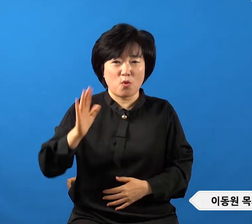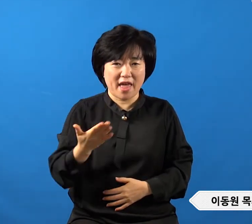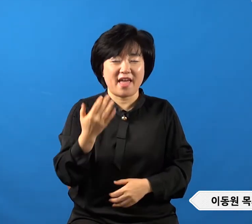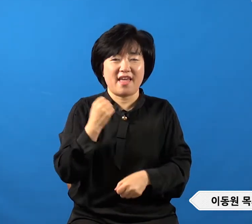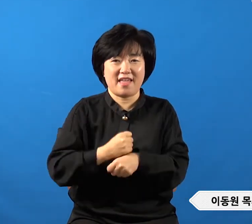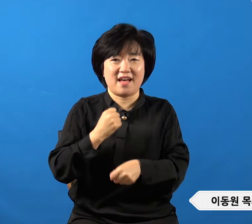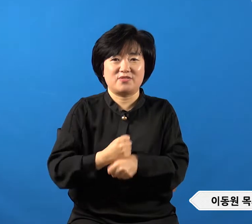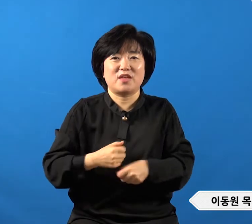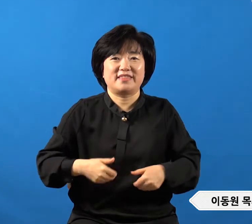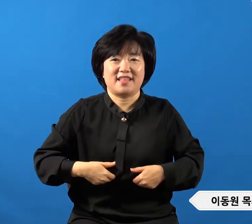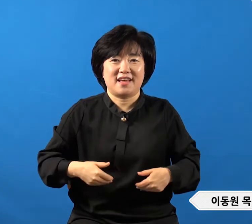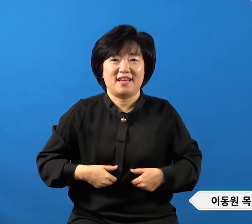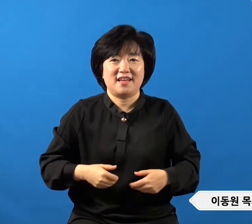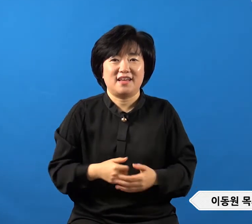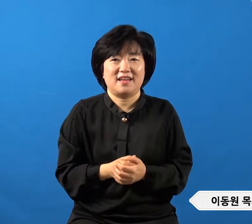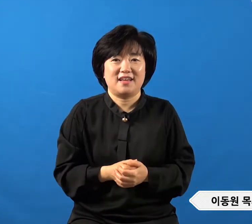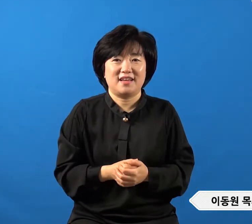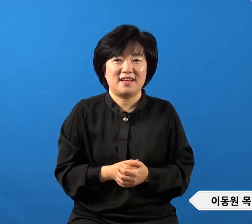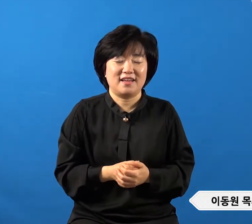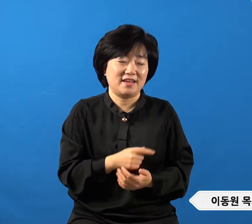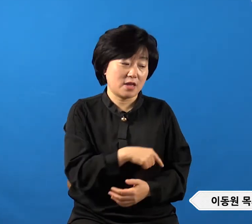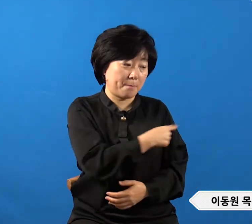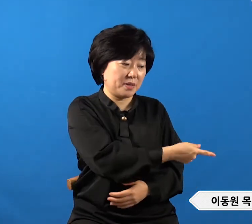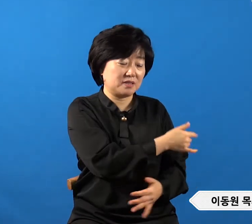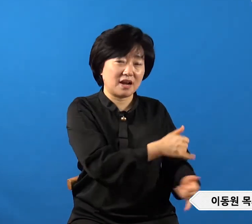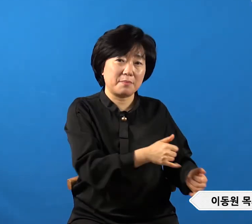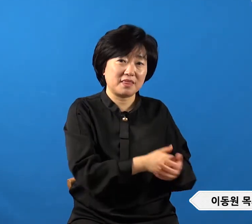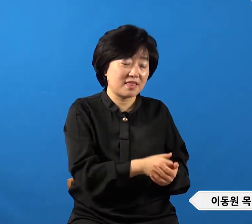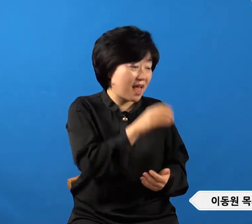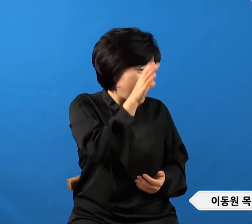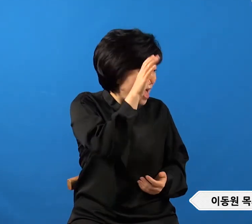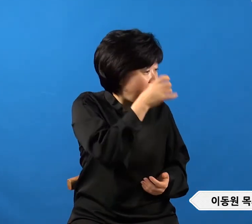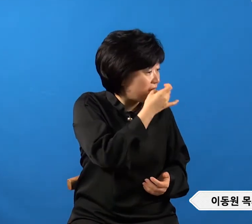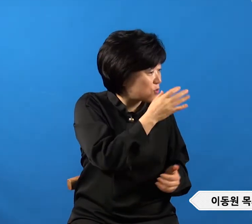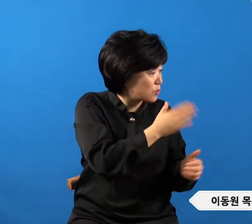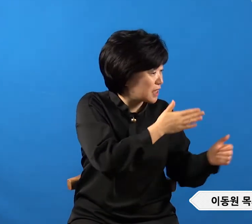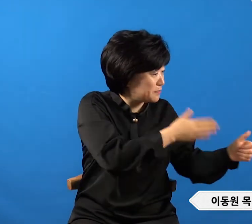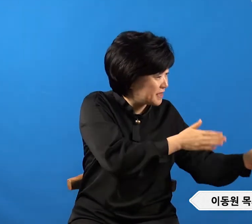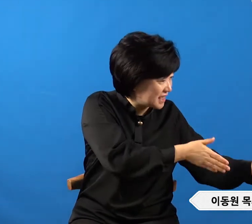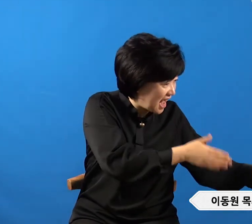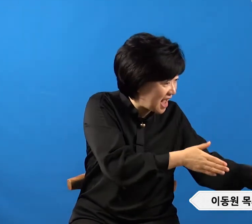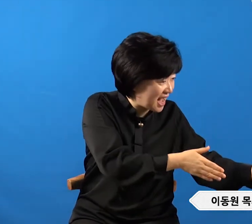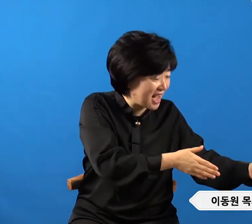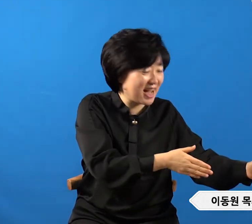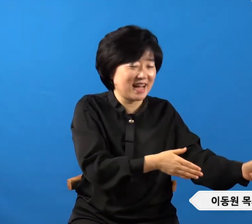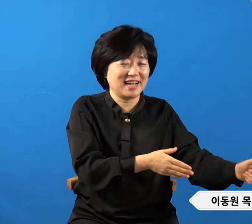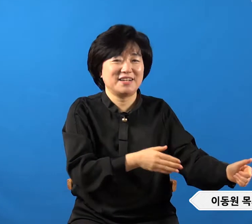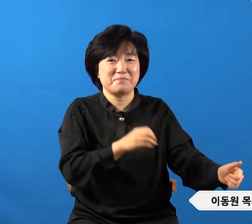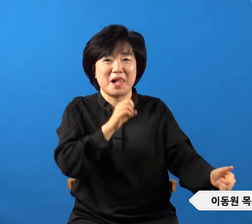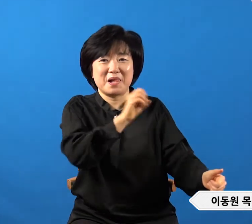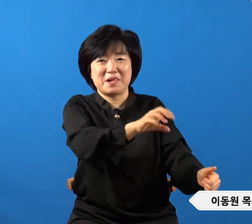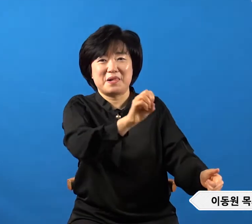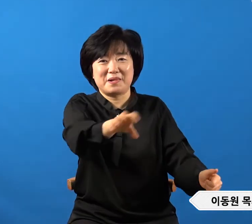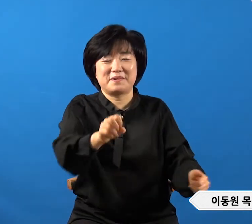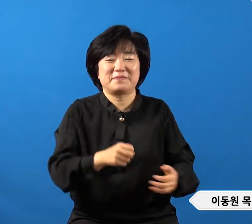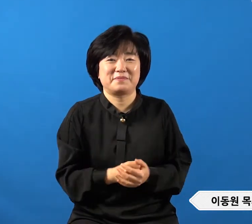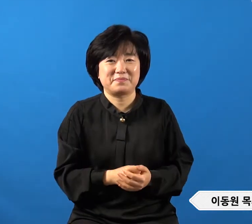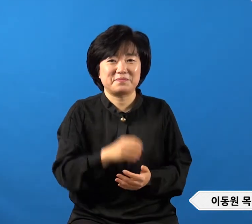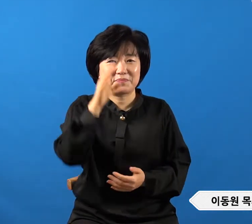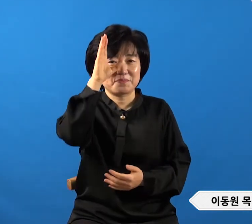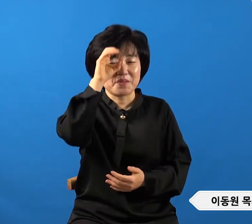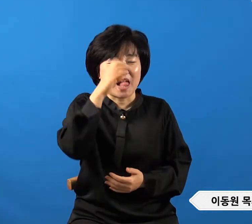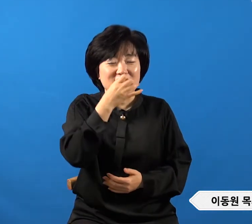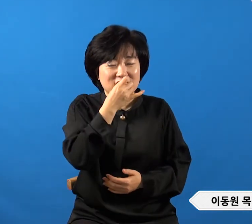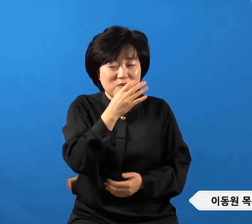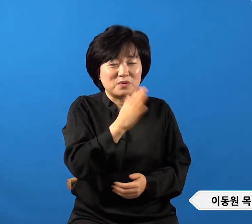한다는 것입니다. 자, 옆에 있는 분들에게 알곡 되십시다. 이렇게 한번 인사해 보세요. 시작.